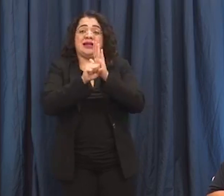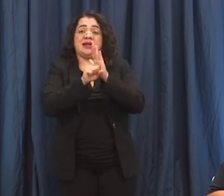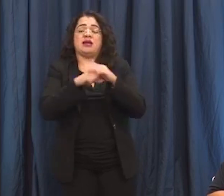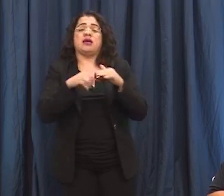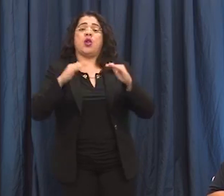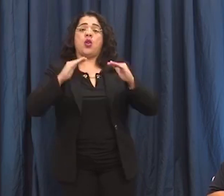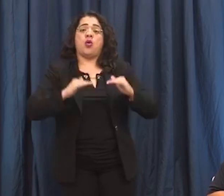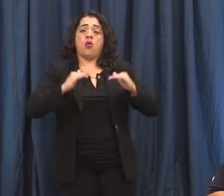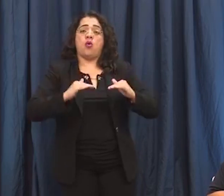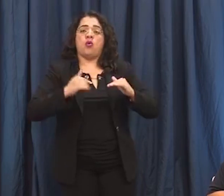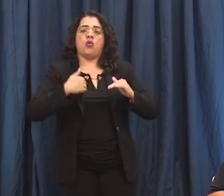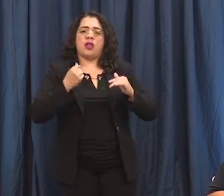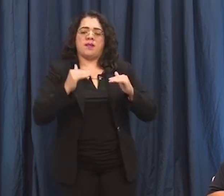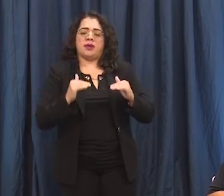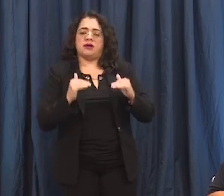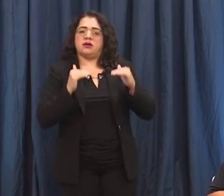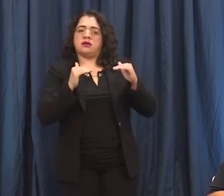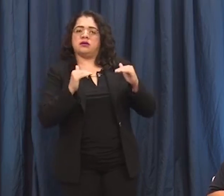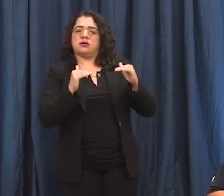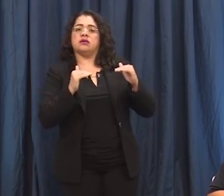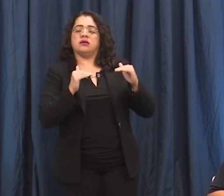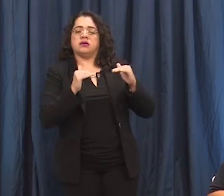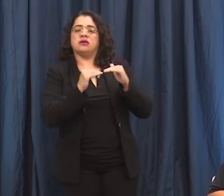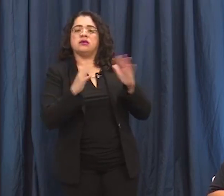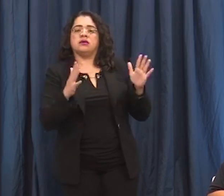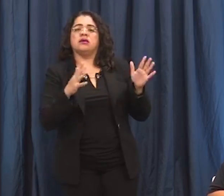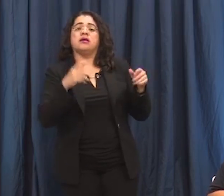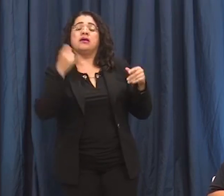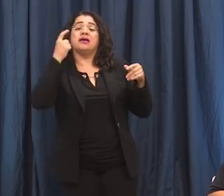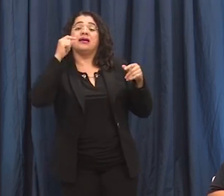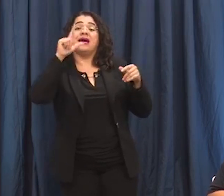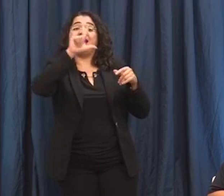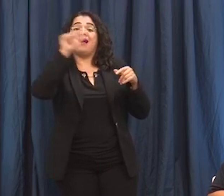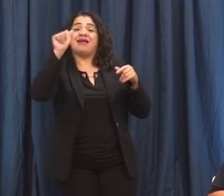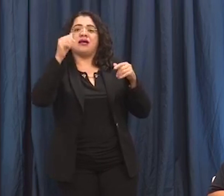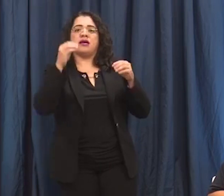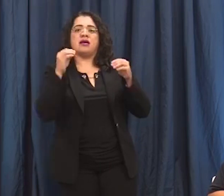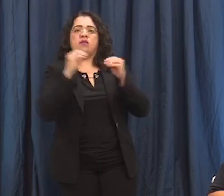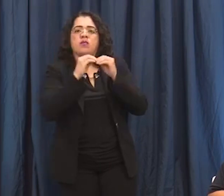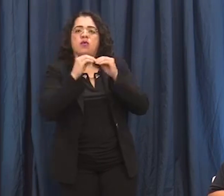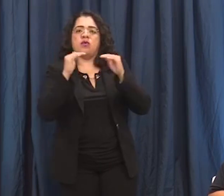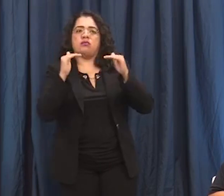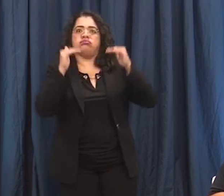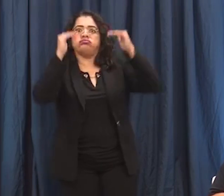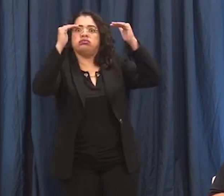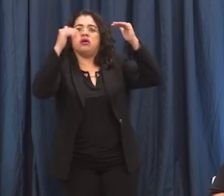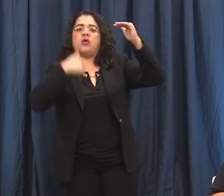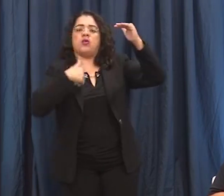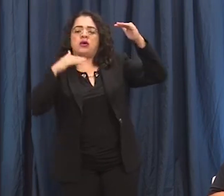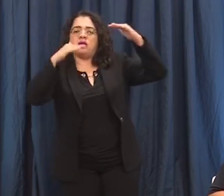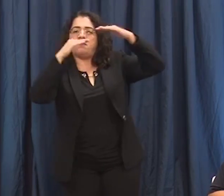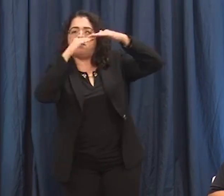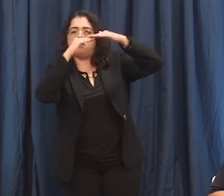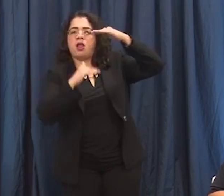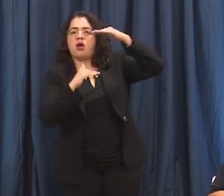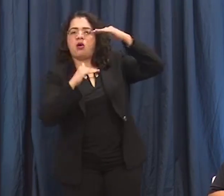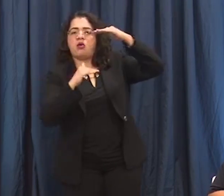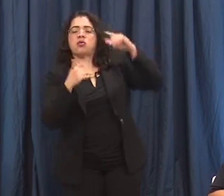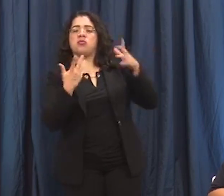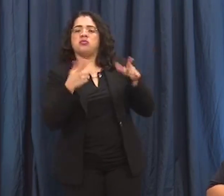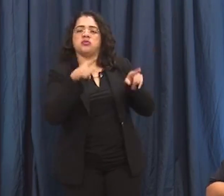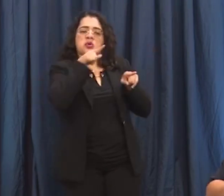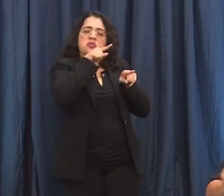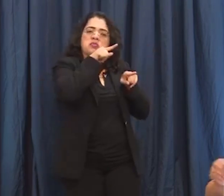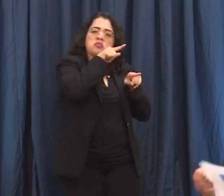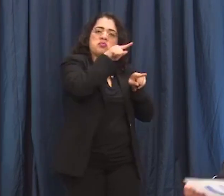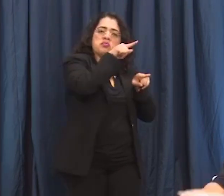ambos casos, pero continuamos nuestra tendencia por debajo de la ciudad, los números de la ciudad de Los Ángeles y también los números de muerte del